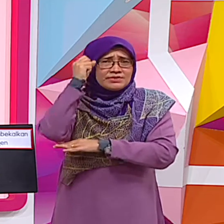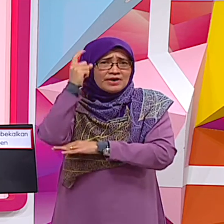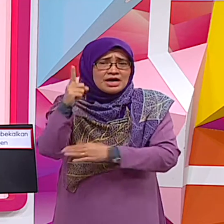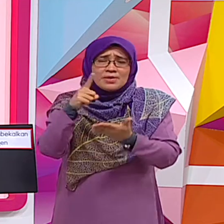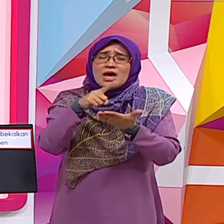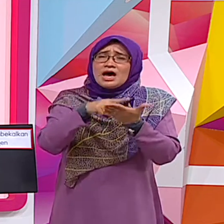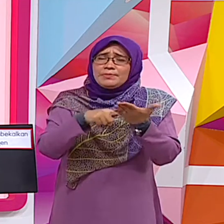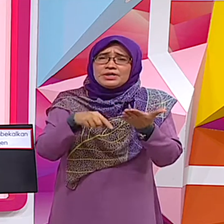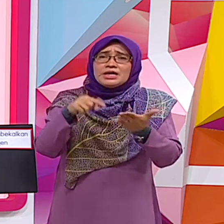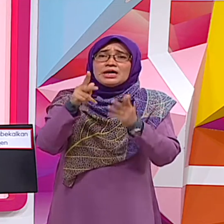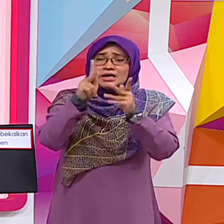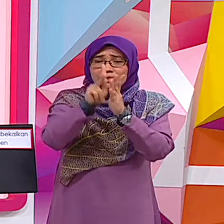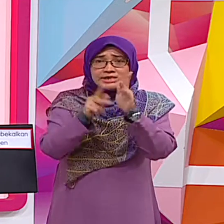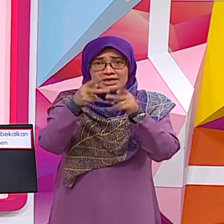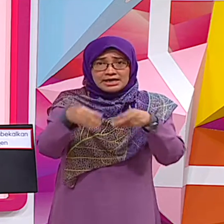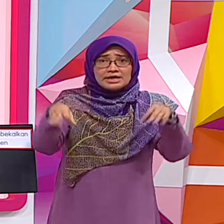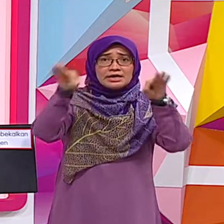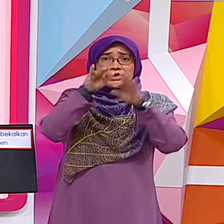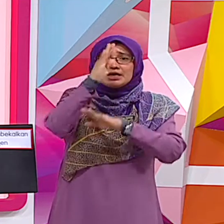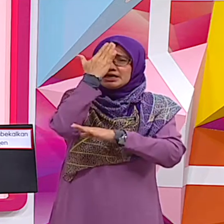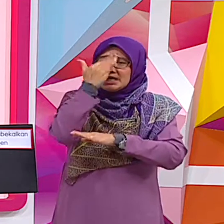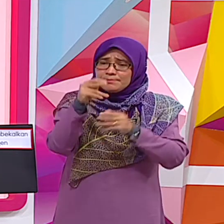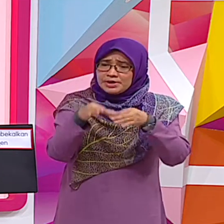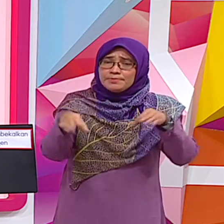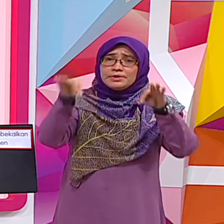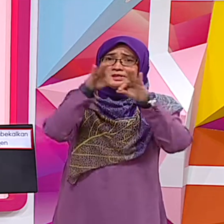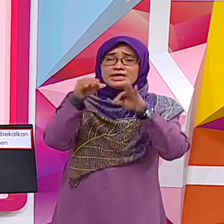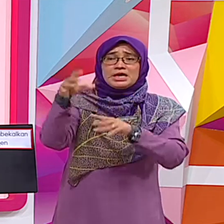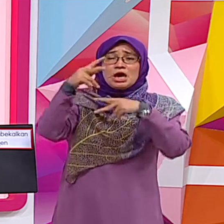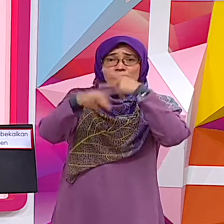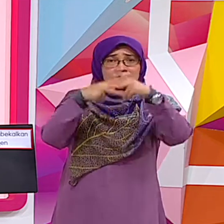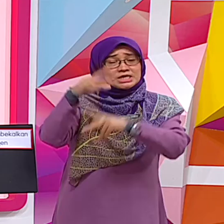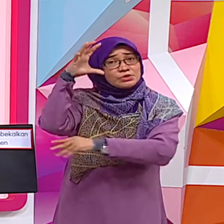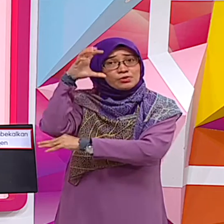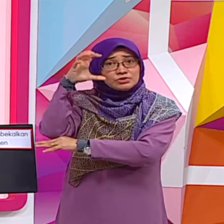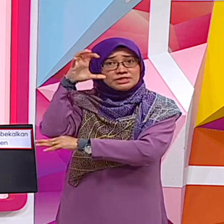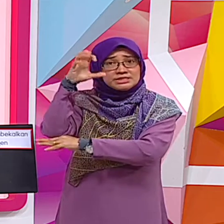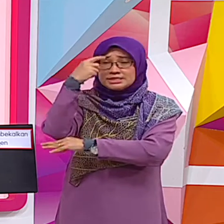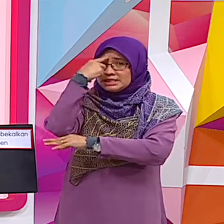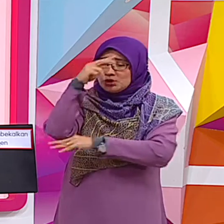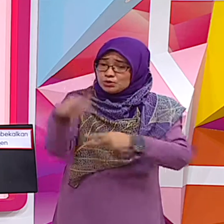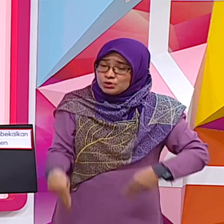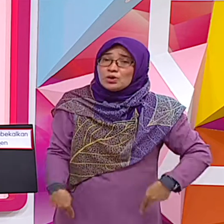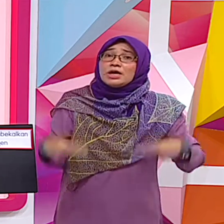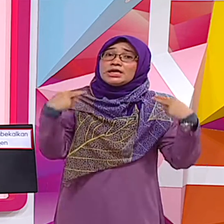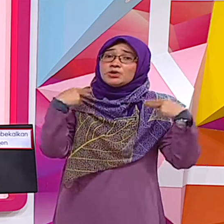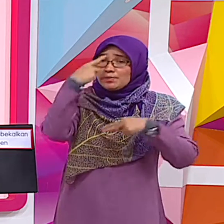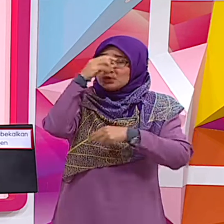mesti faham Apa kepentingan Oke Kenapa penting proses fotosintesis ini untuk hidupkan